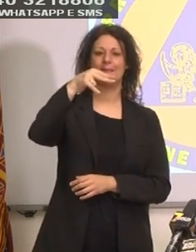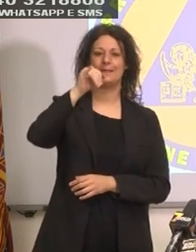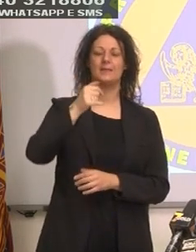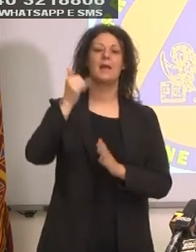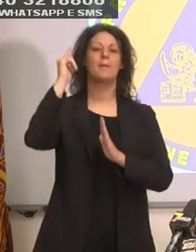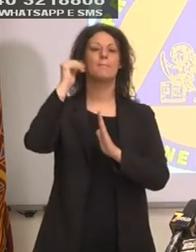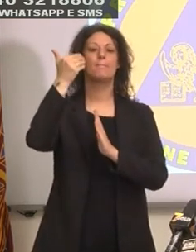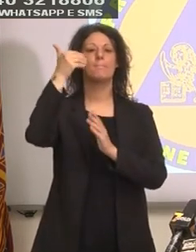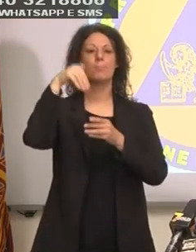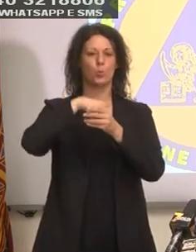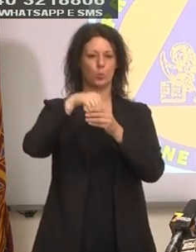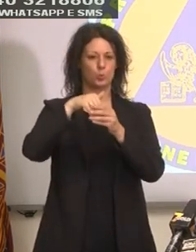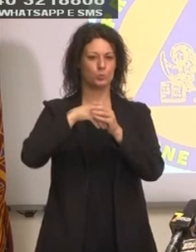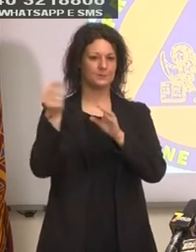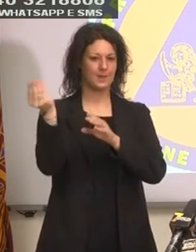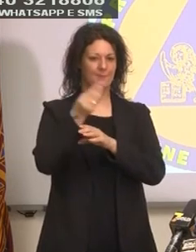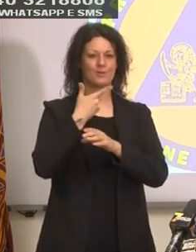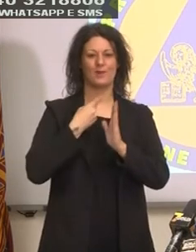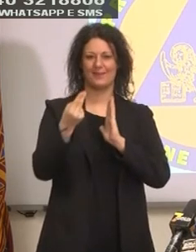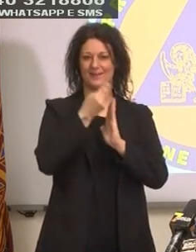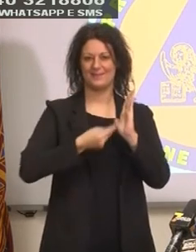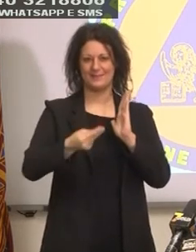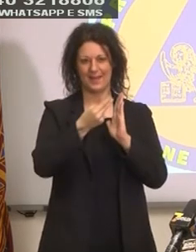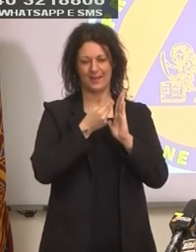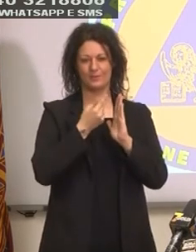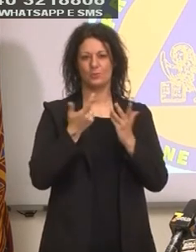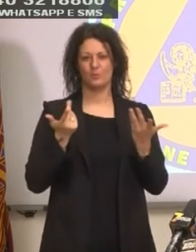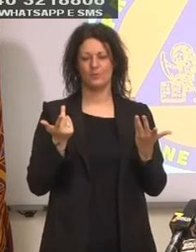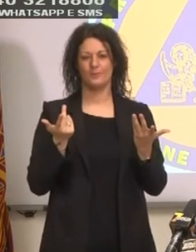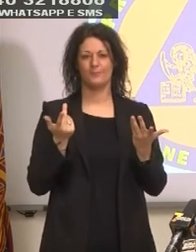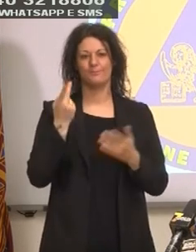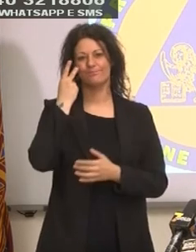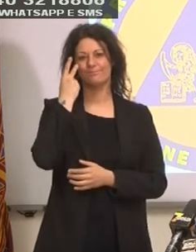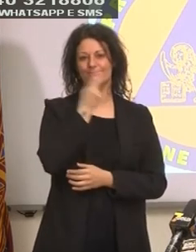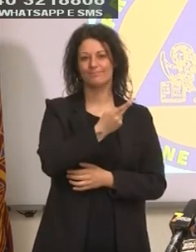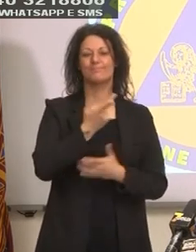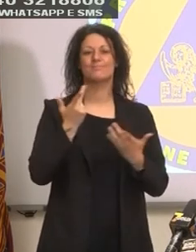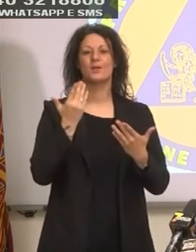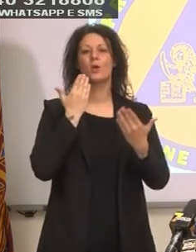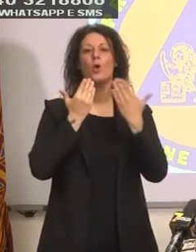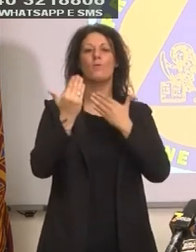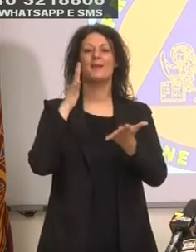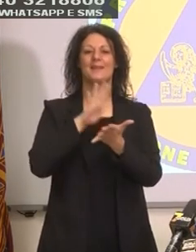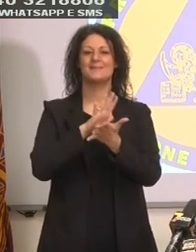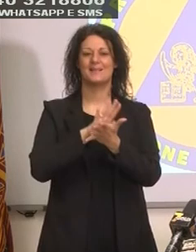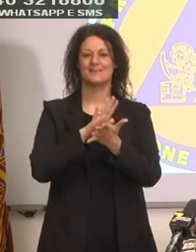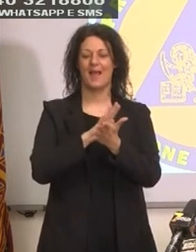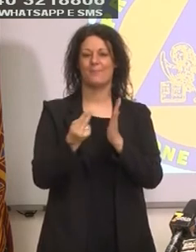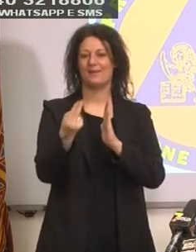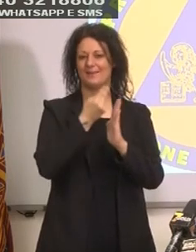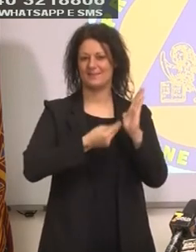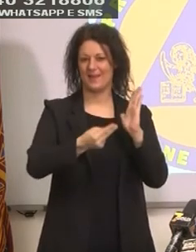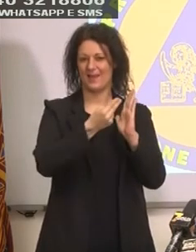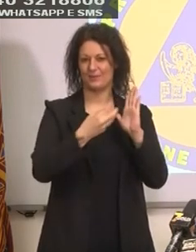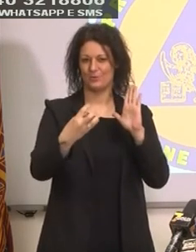cioè ci manda un disegno, ovviamente la conferenza stampa è uno dei must dei disegni, una busta